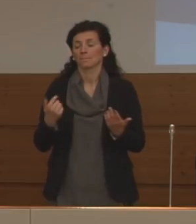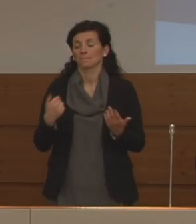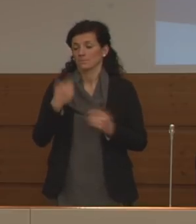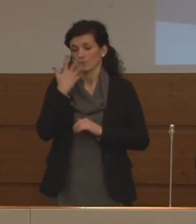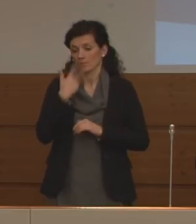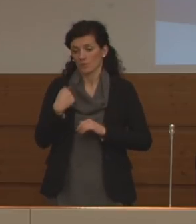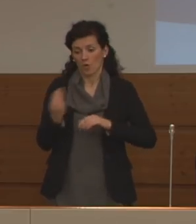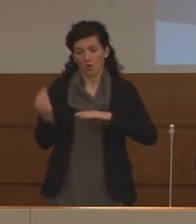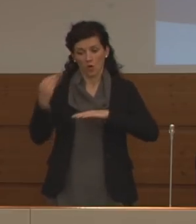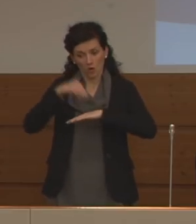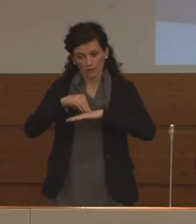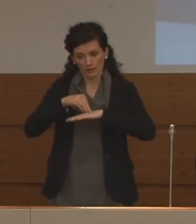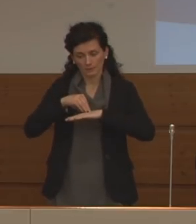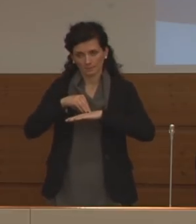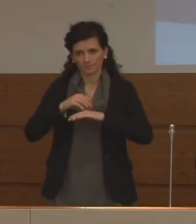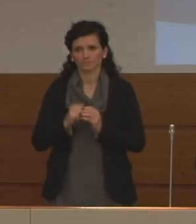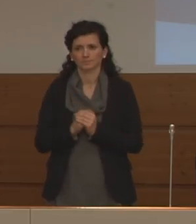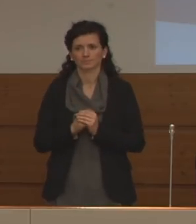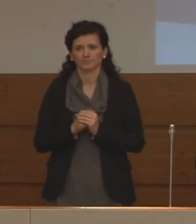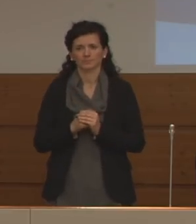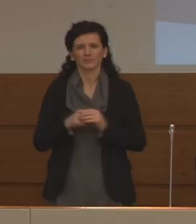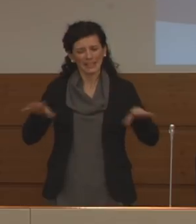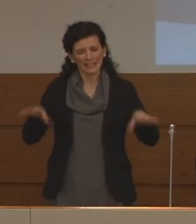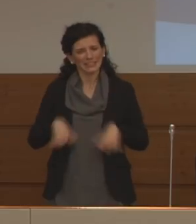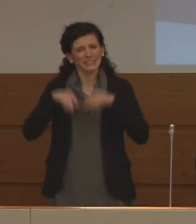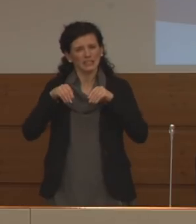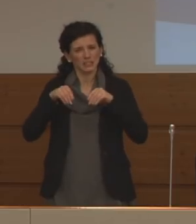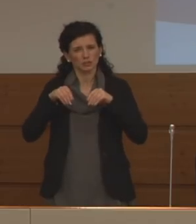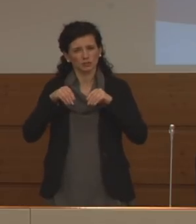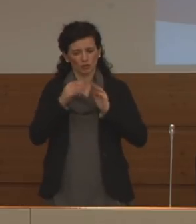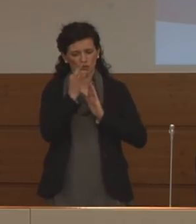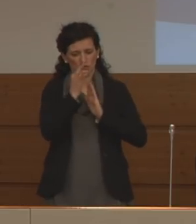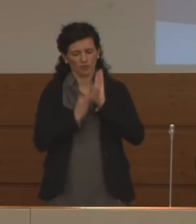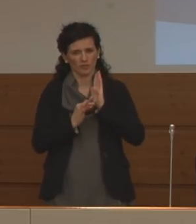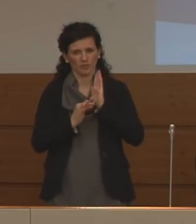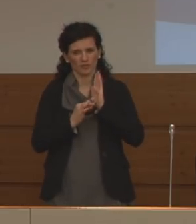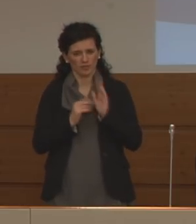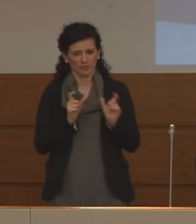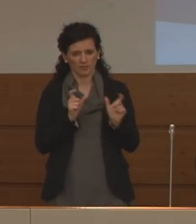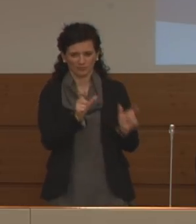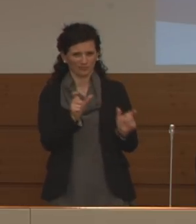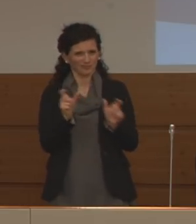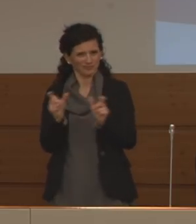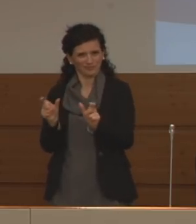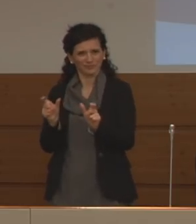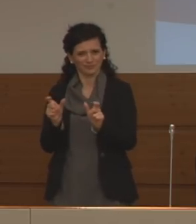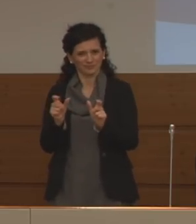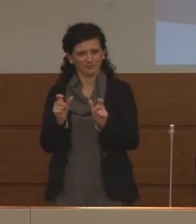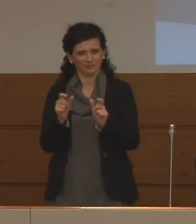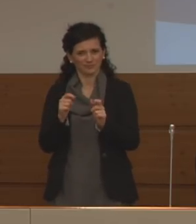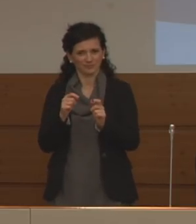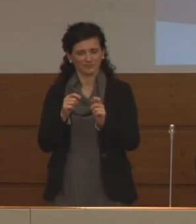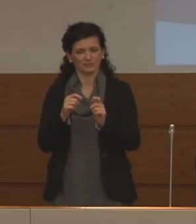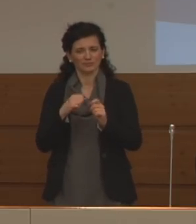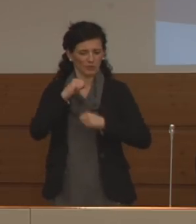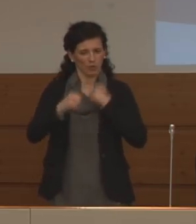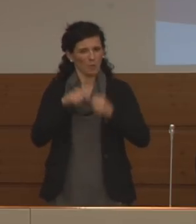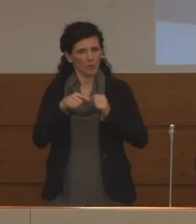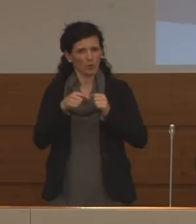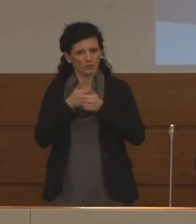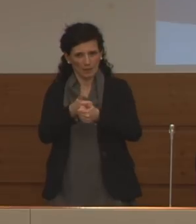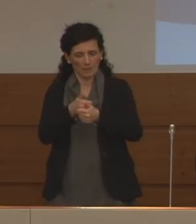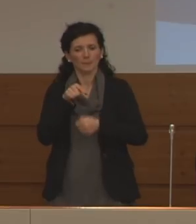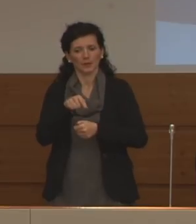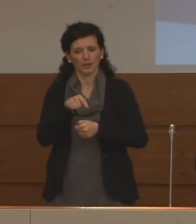che le prime misure stringenti e di contenimento sono state adottate